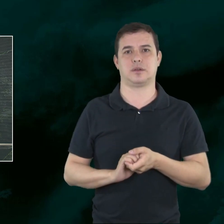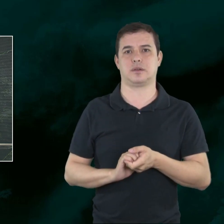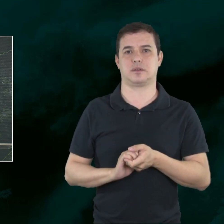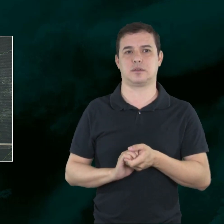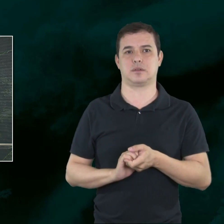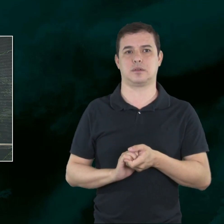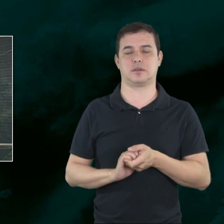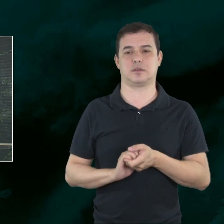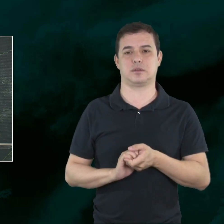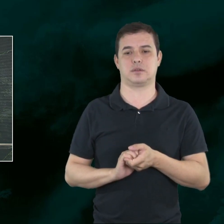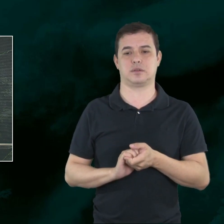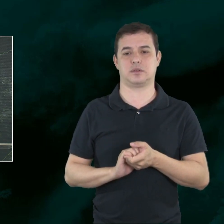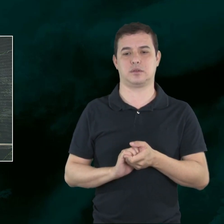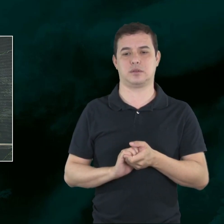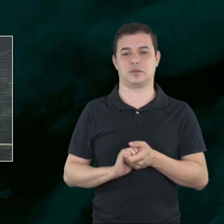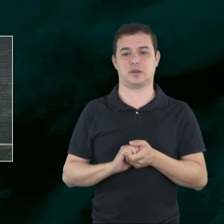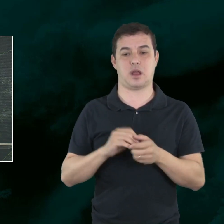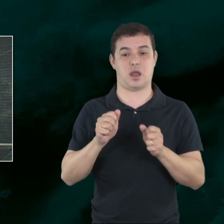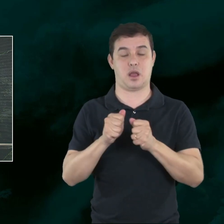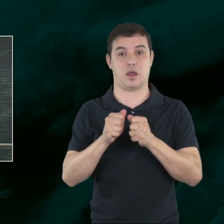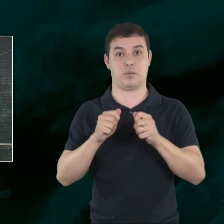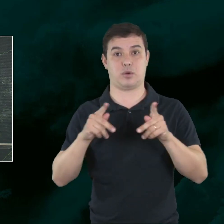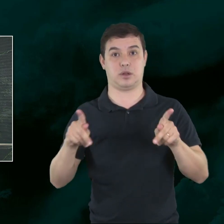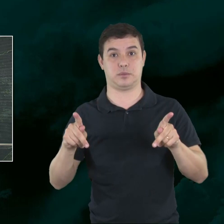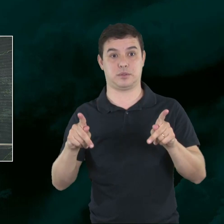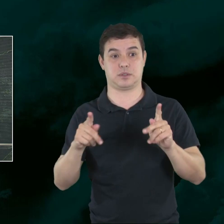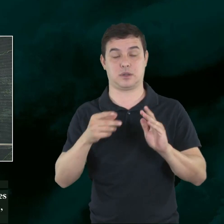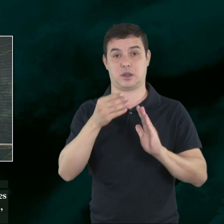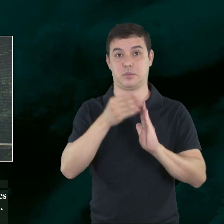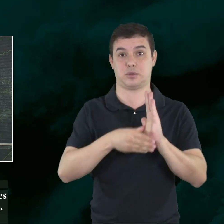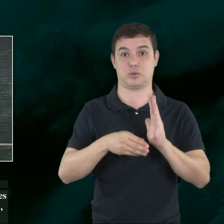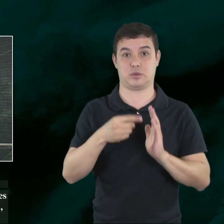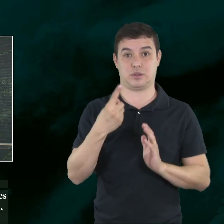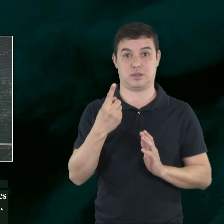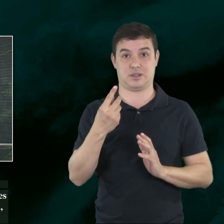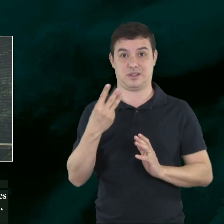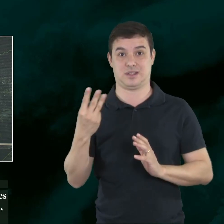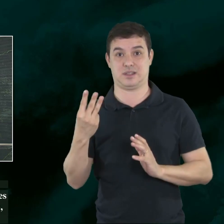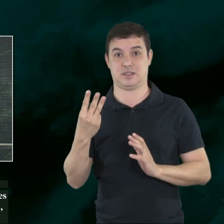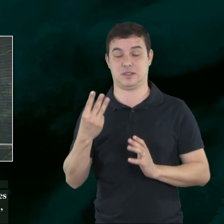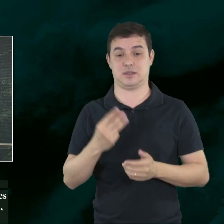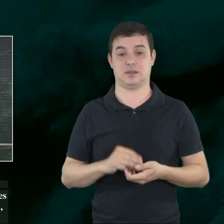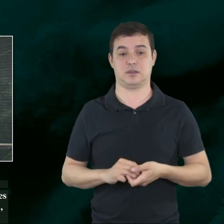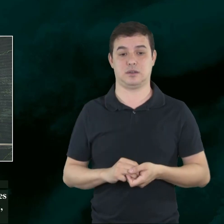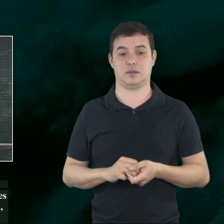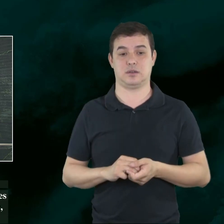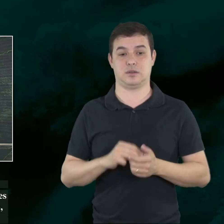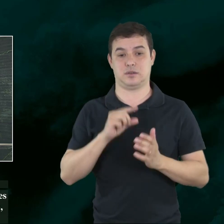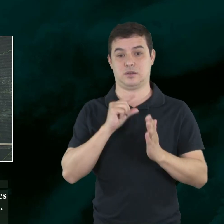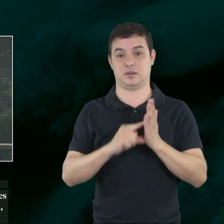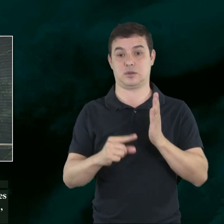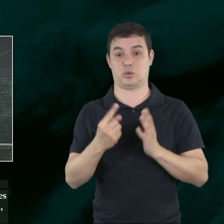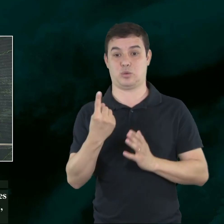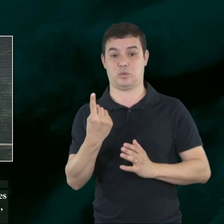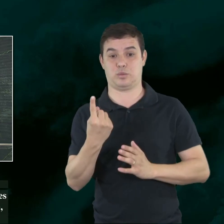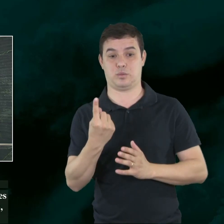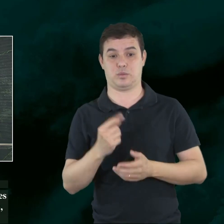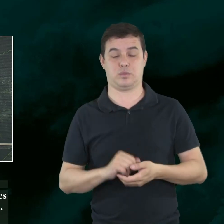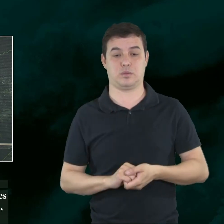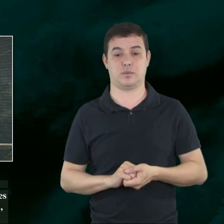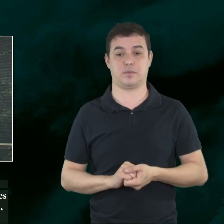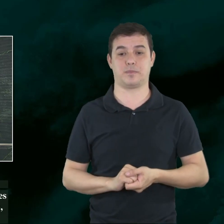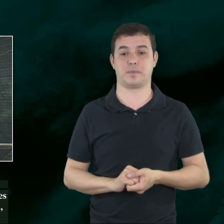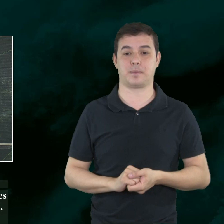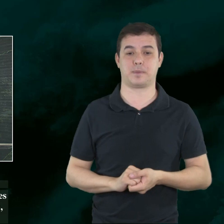Apocalipse 13, por exemplo, versículo 1, né, vi emergir do mar uma besta que tinha 10 chifres e 7 cabeças,